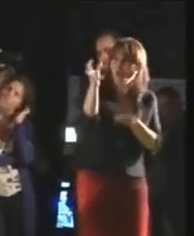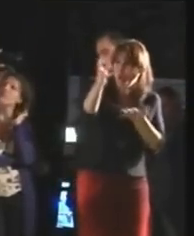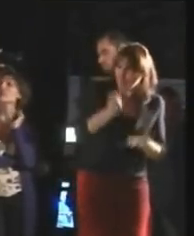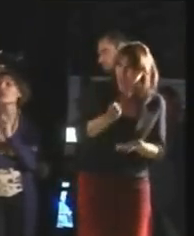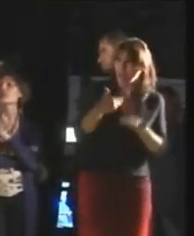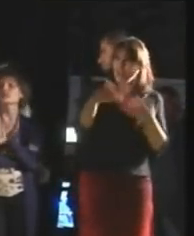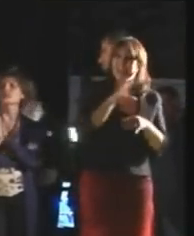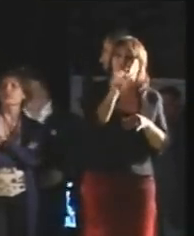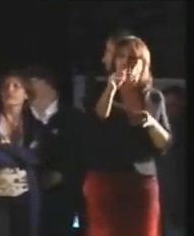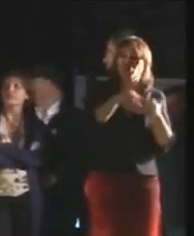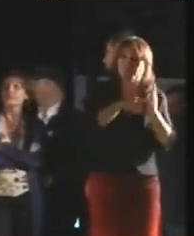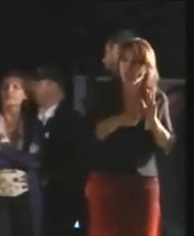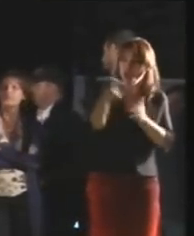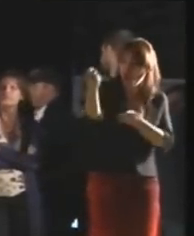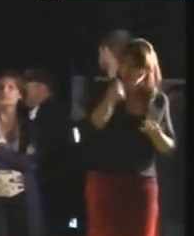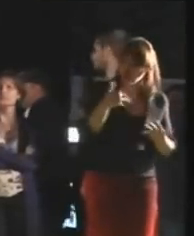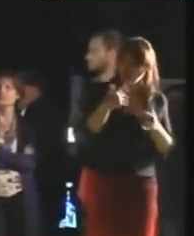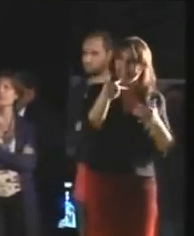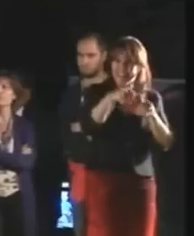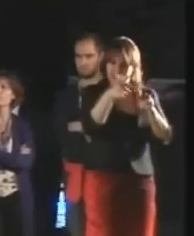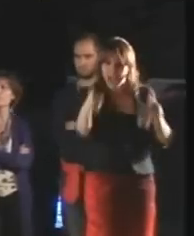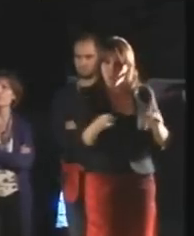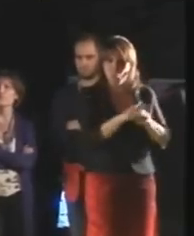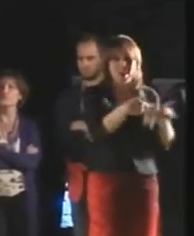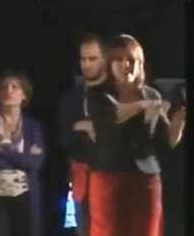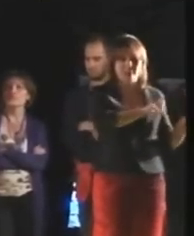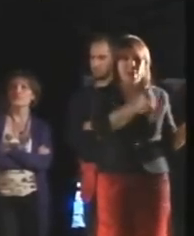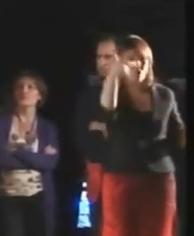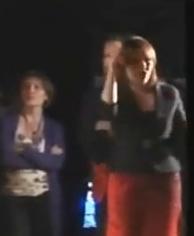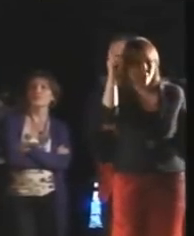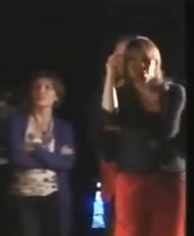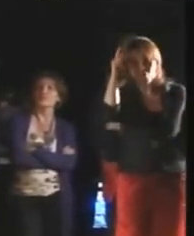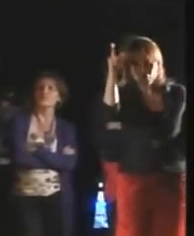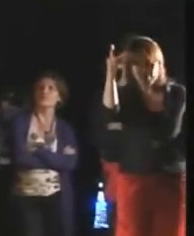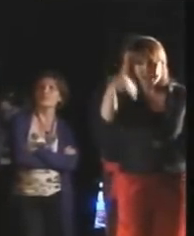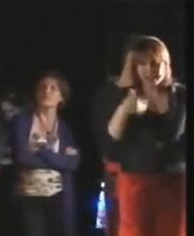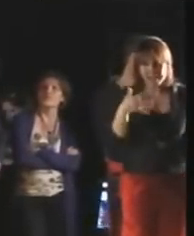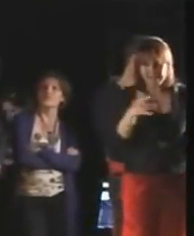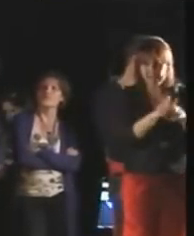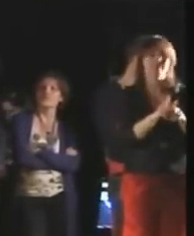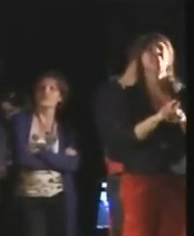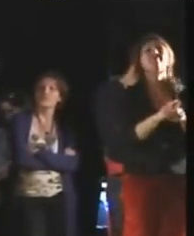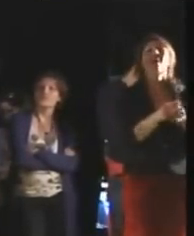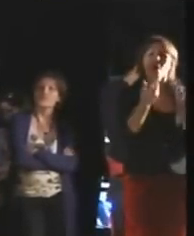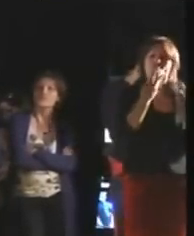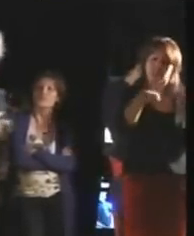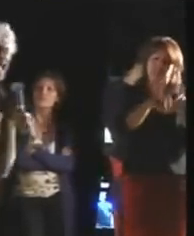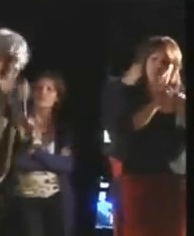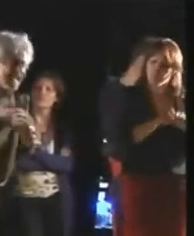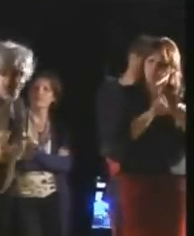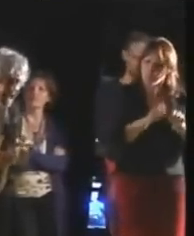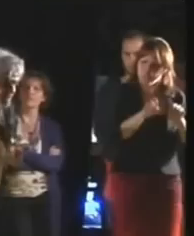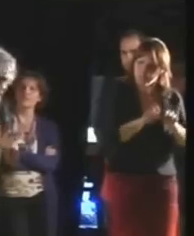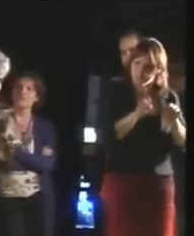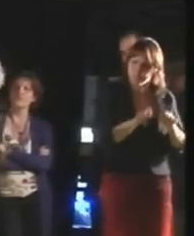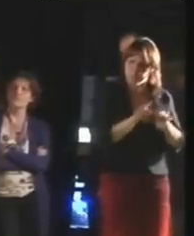300 milioni, e il tempo, potevamo prendere 3 anni come la Spagna e la Germania, che ha preso 3 anni di aspettativa. Ci organizziamo perché sappiamo chi arriva e